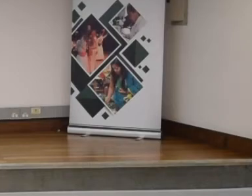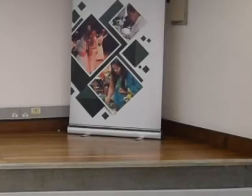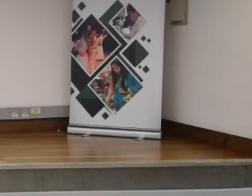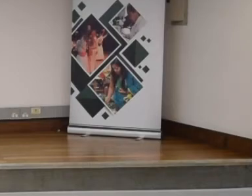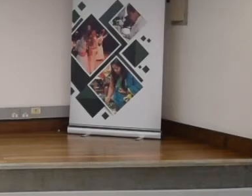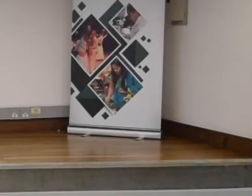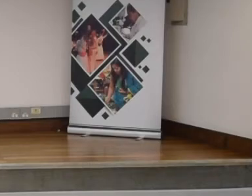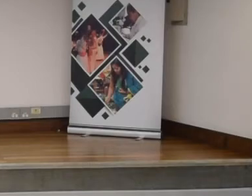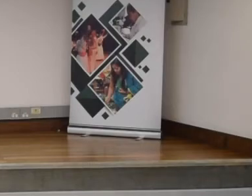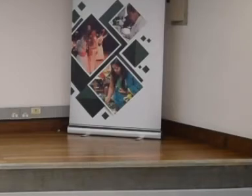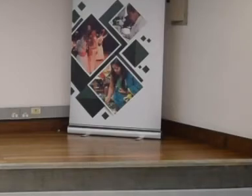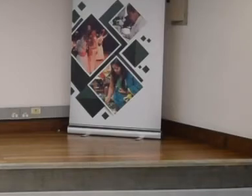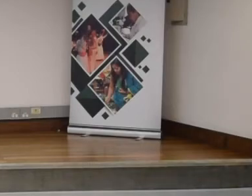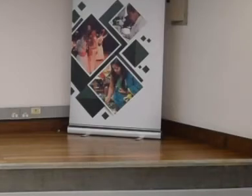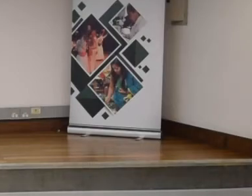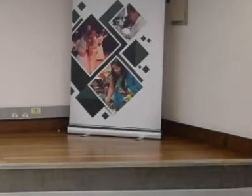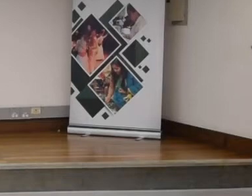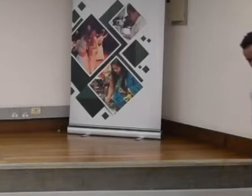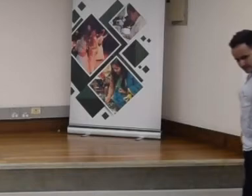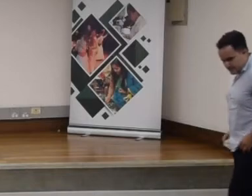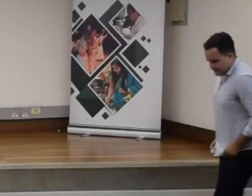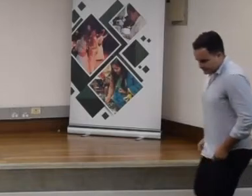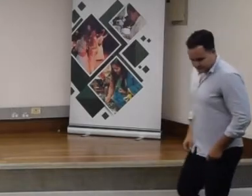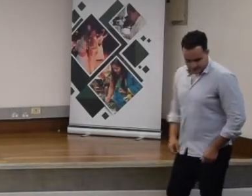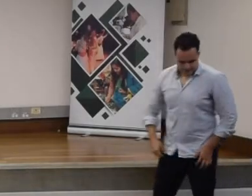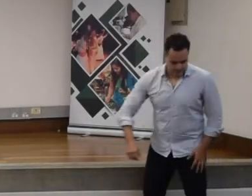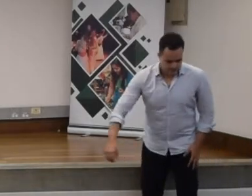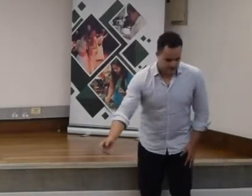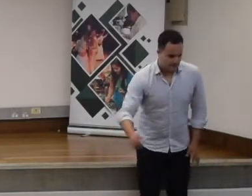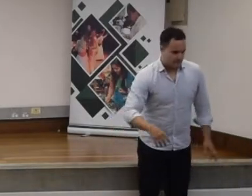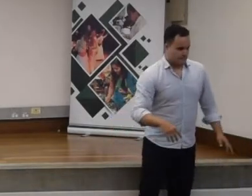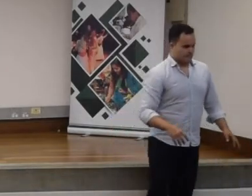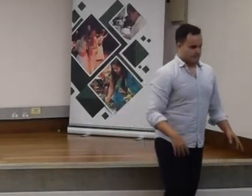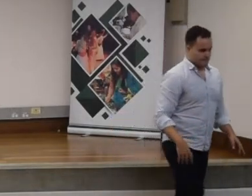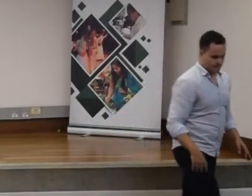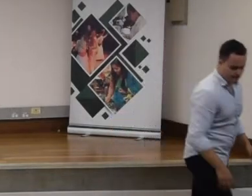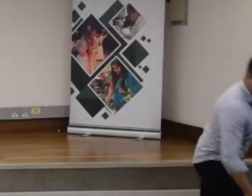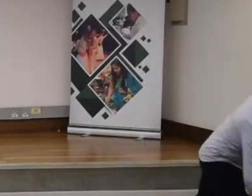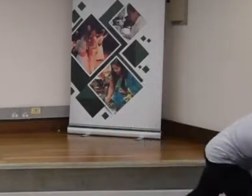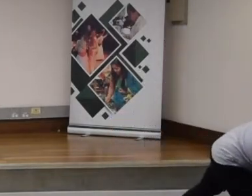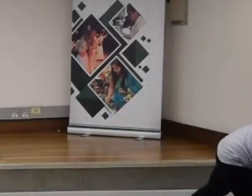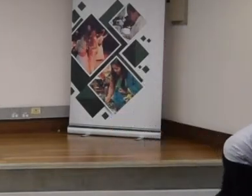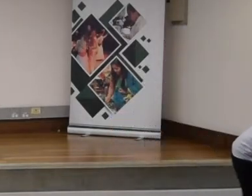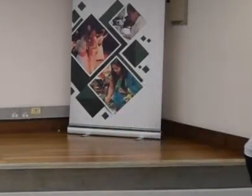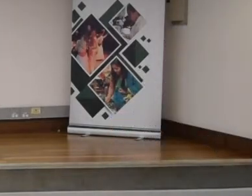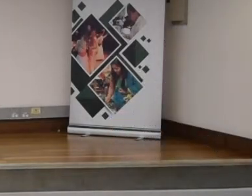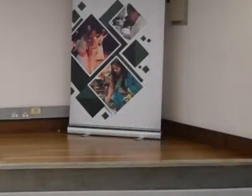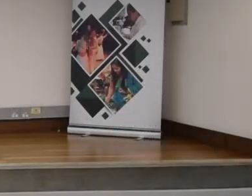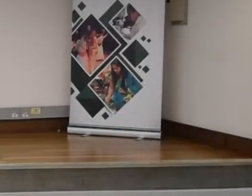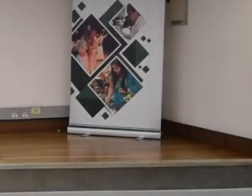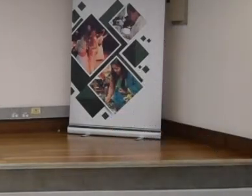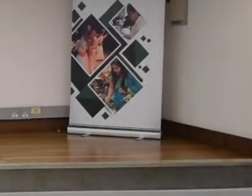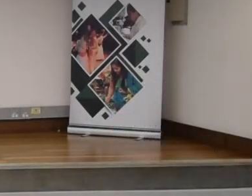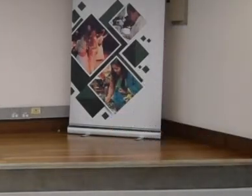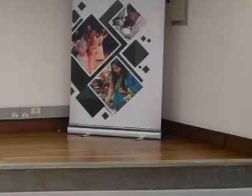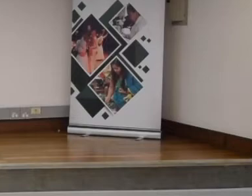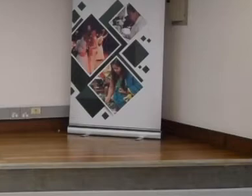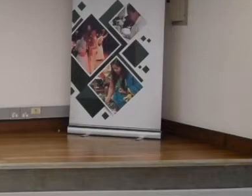and Institutional Case Studies, midiendo el impacto de la equidad, de políticas de promoción de la